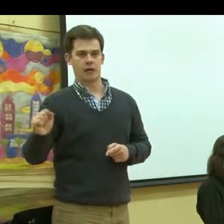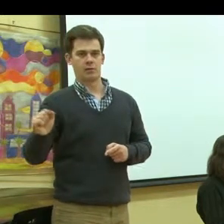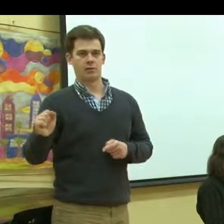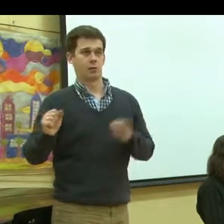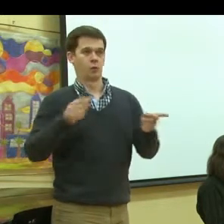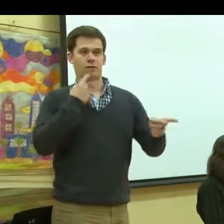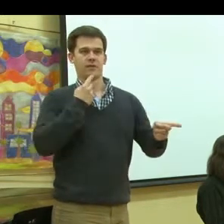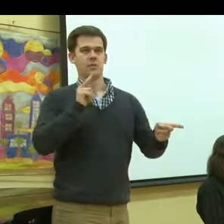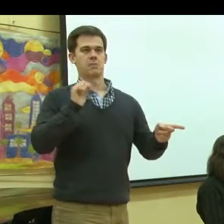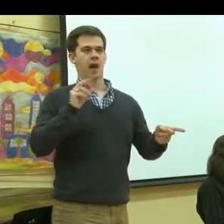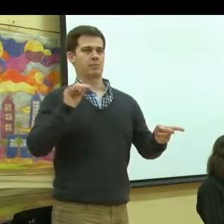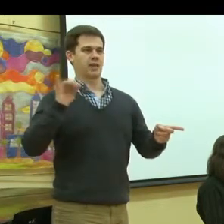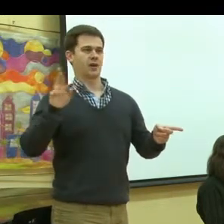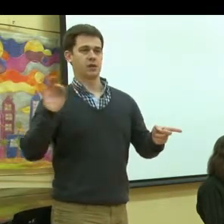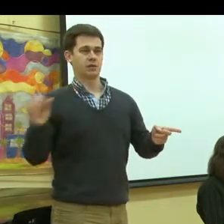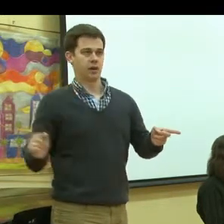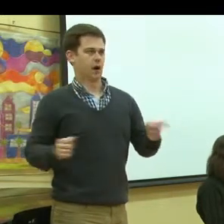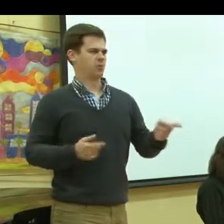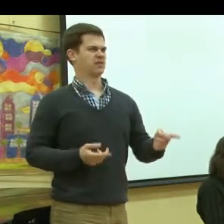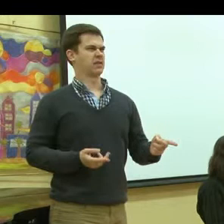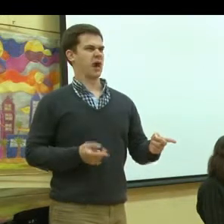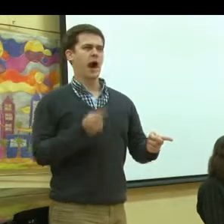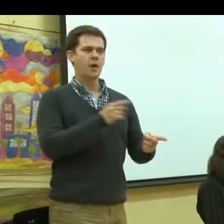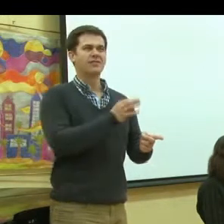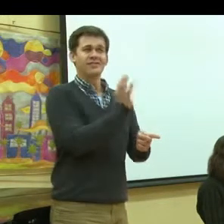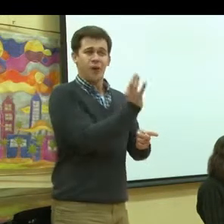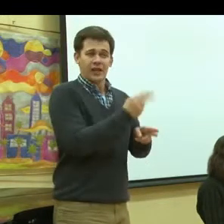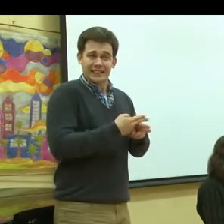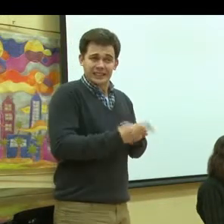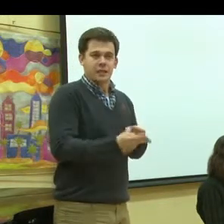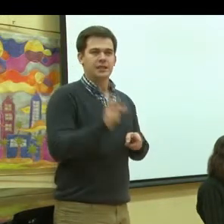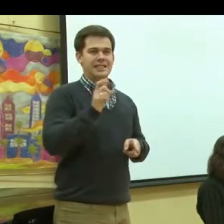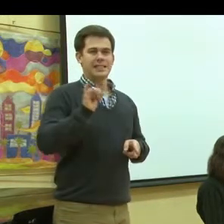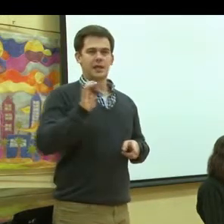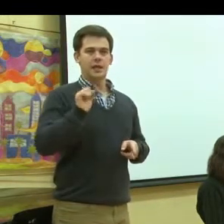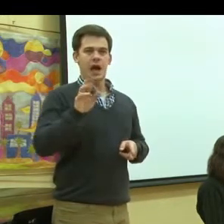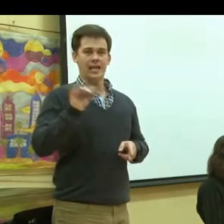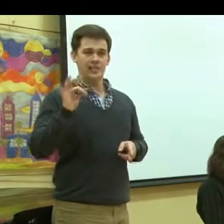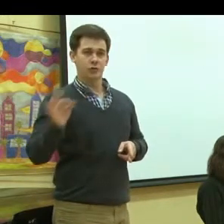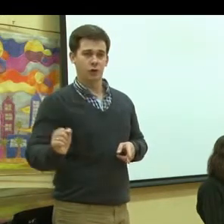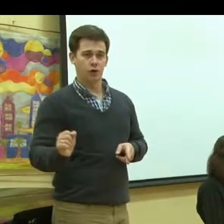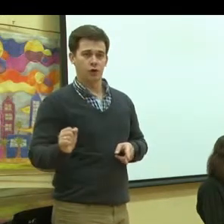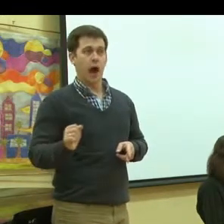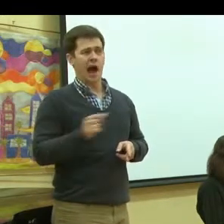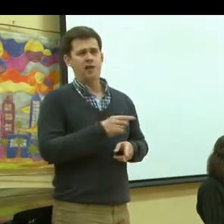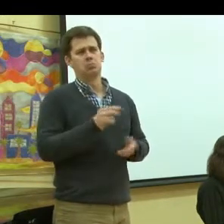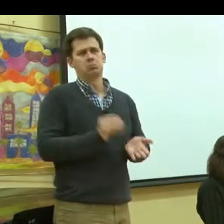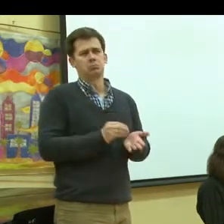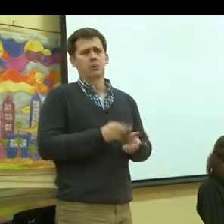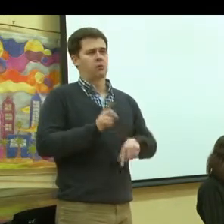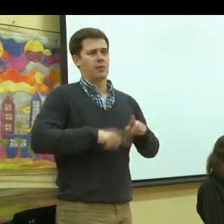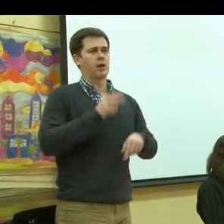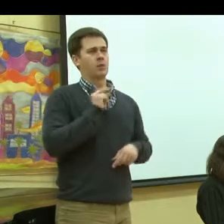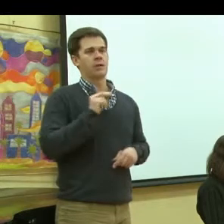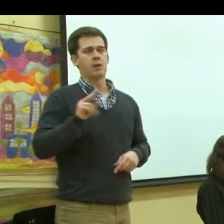Cigarillo. Tak, no właśnie, oni mają swoje nazwę cigarillo, tak, i... O, papirusa, mujer hermosa. Albo na